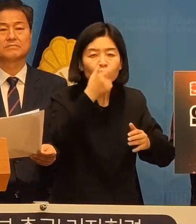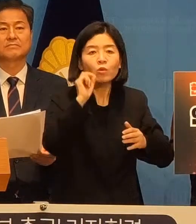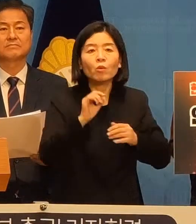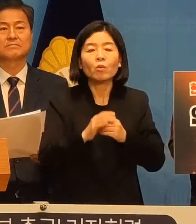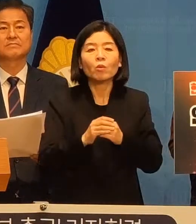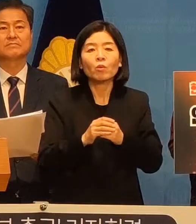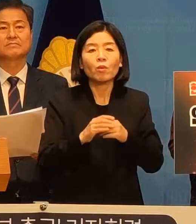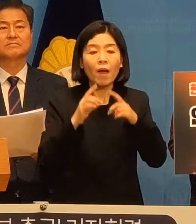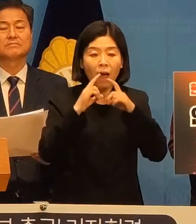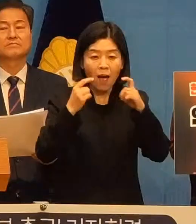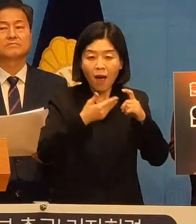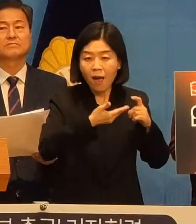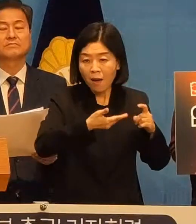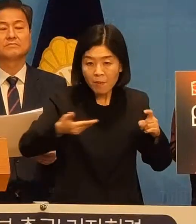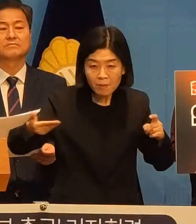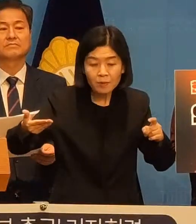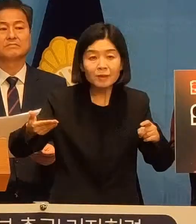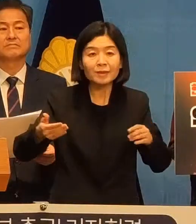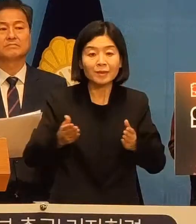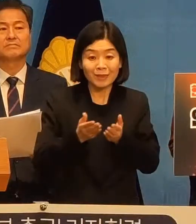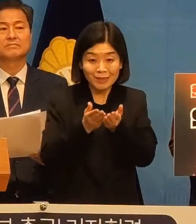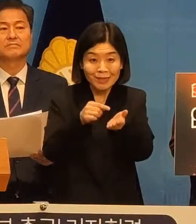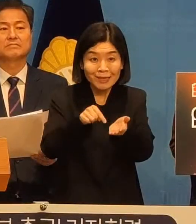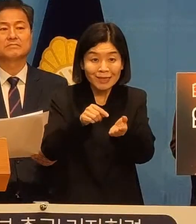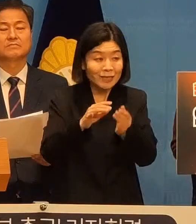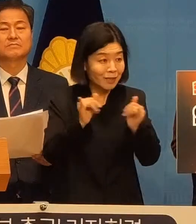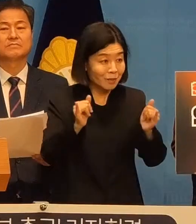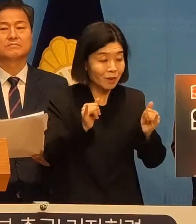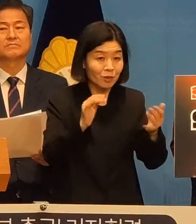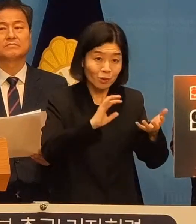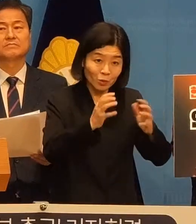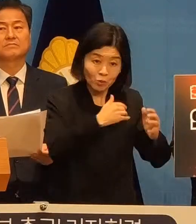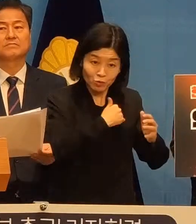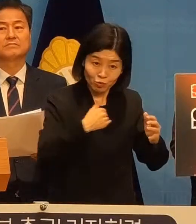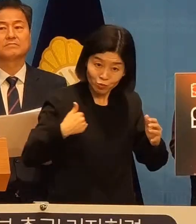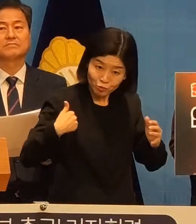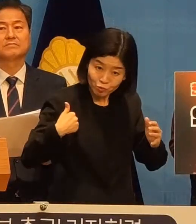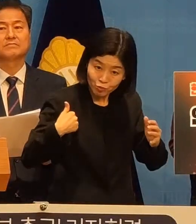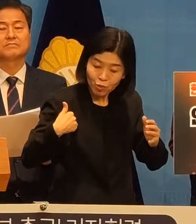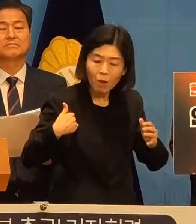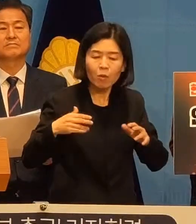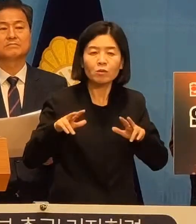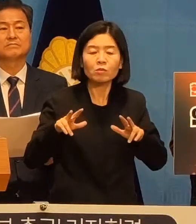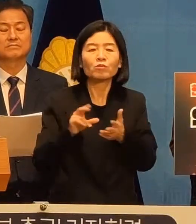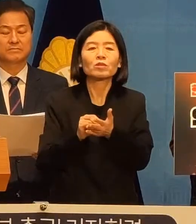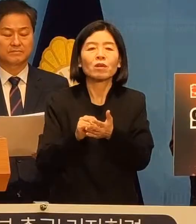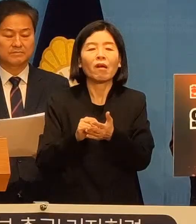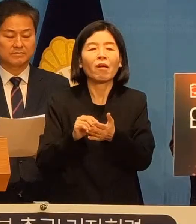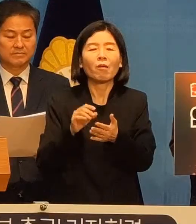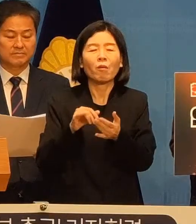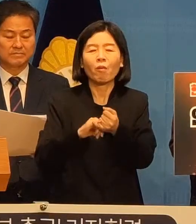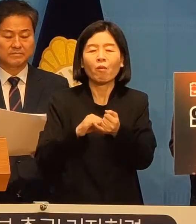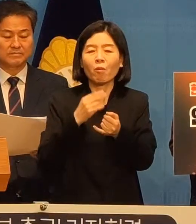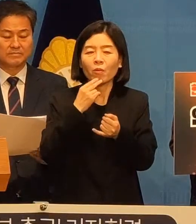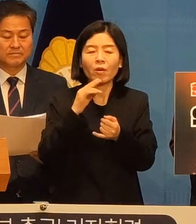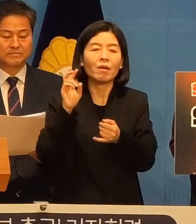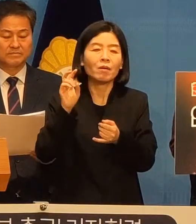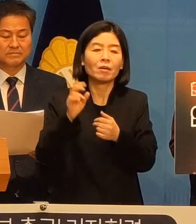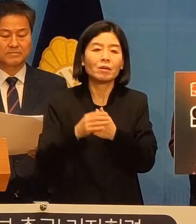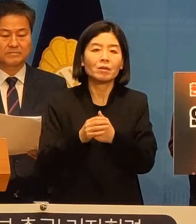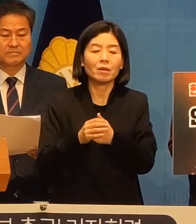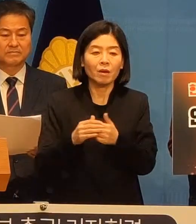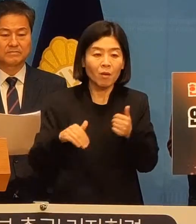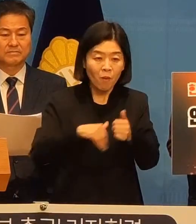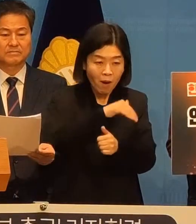한강버스가 시민과 충분히 논의가 되었다면 오늘 이와 같은 자리가 마련되지 않았겠죠. 마찬가지로 안전성이나 환경